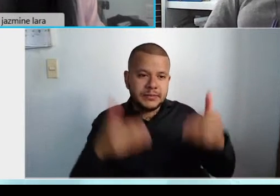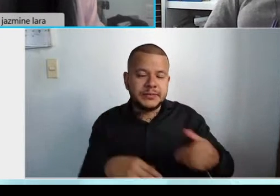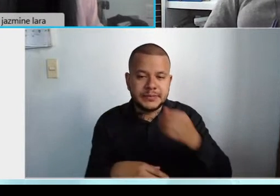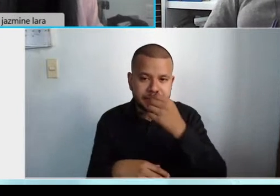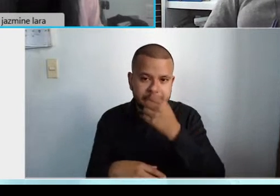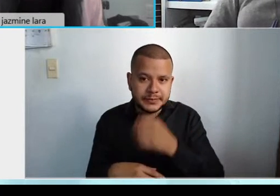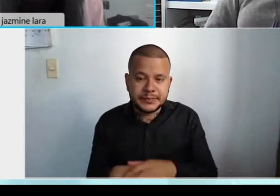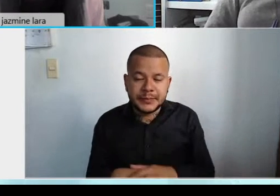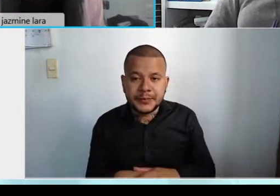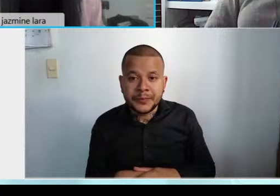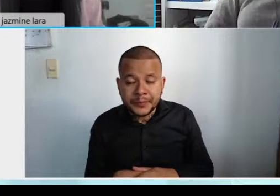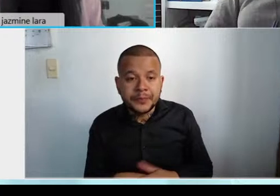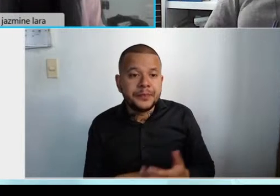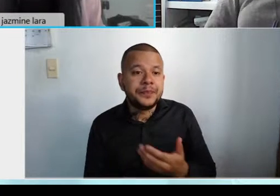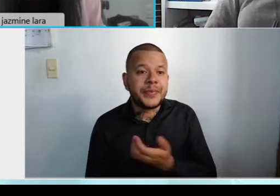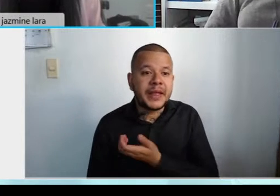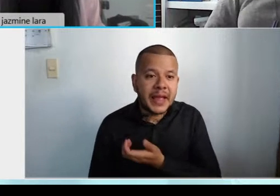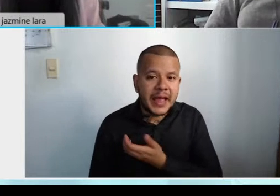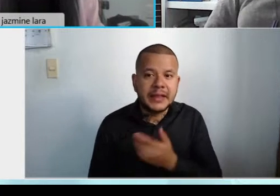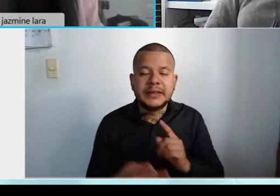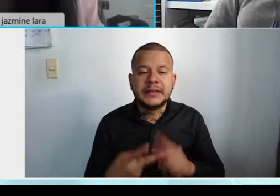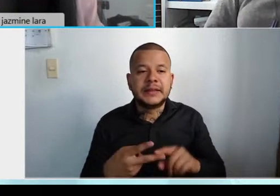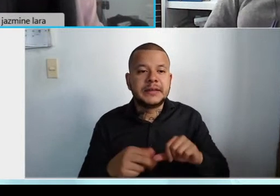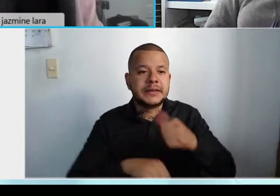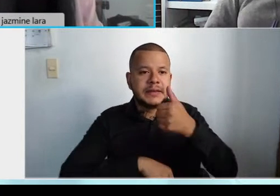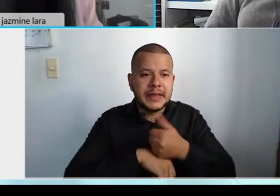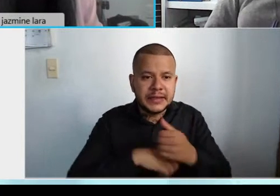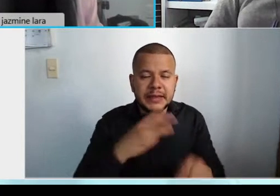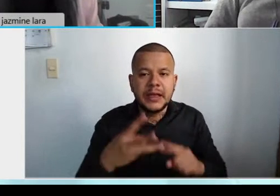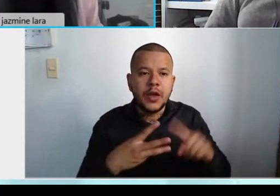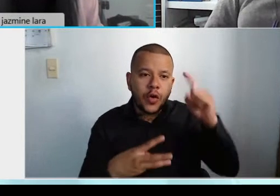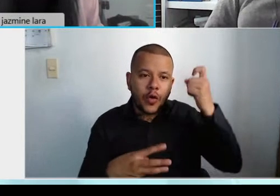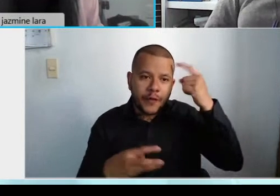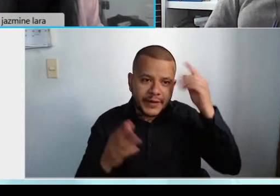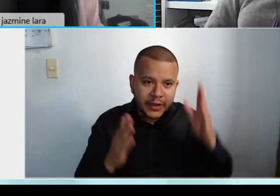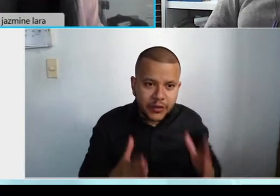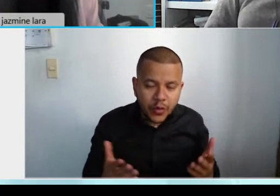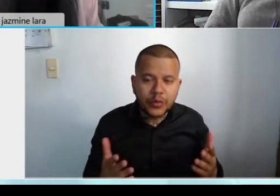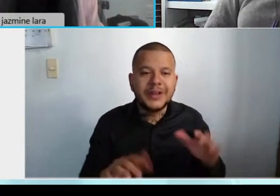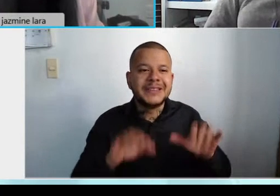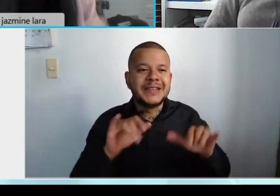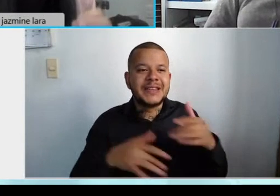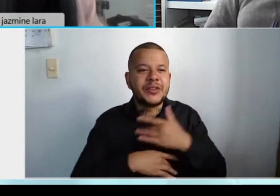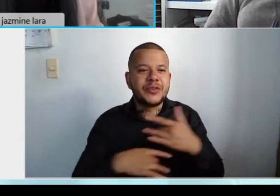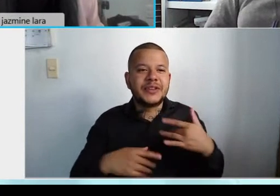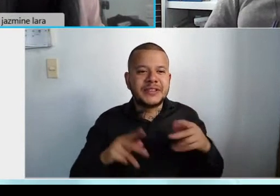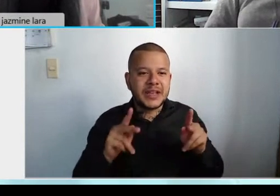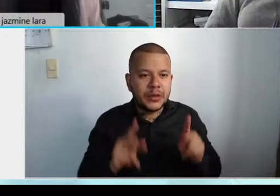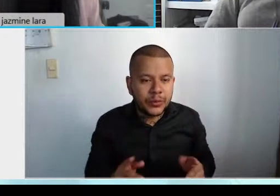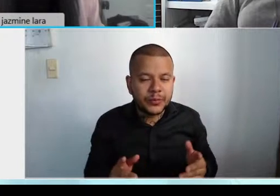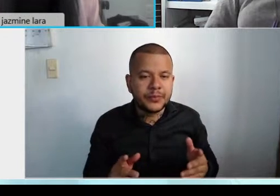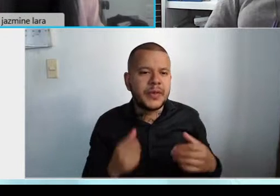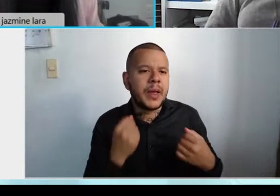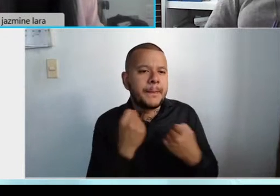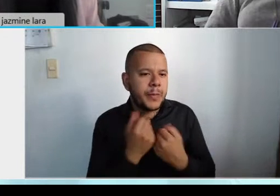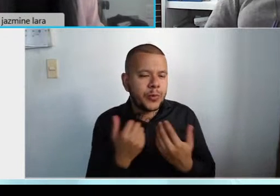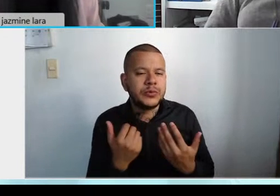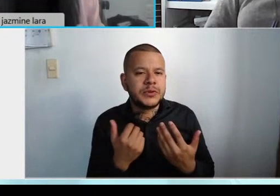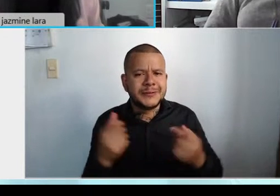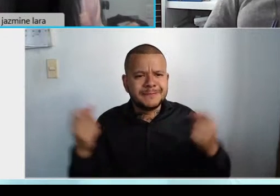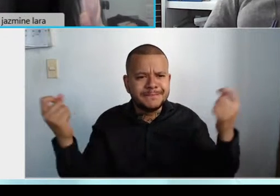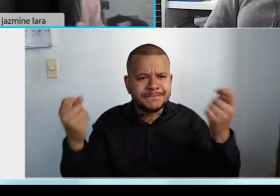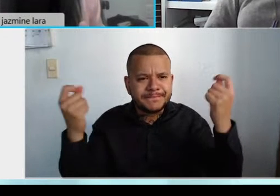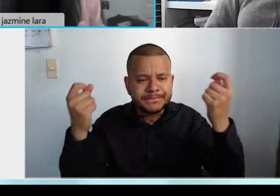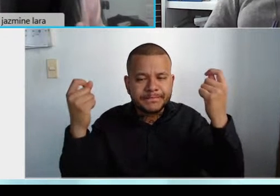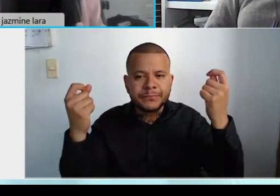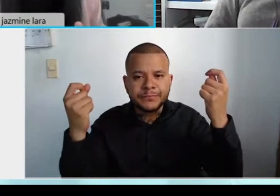Que nuestros señores alcaldes, nuestros gerentes, nuestros gobernadores, nuestros secretarios de salud nos apoyen con esa promoción